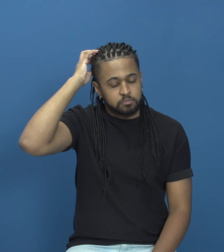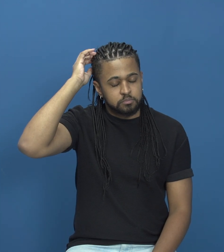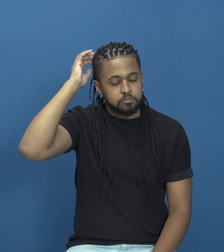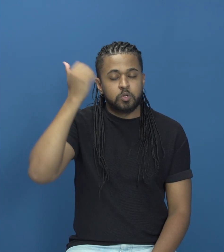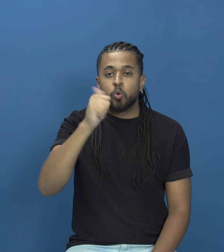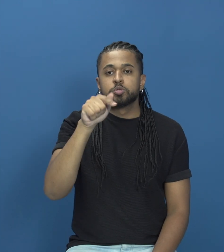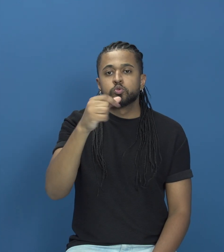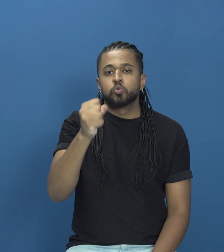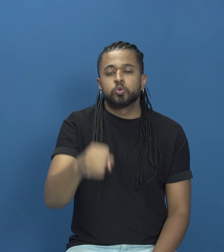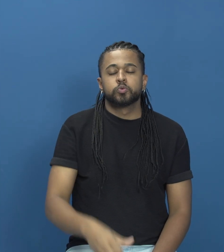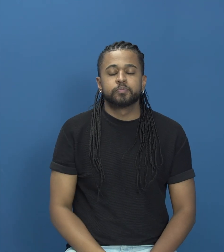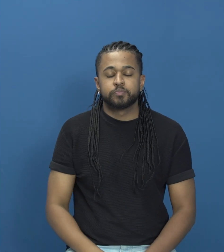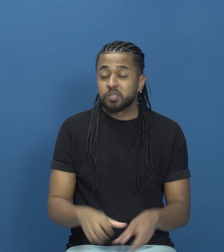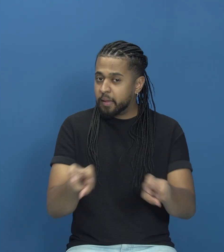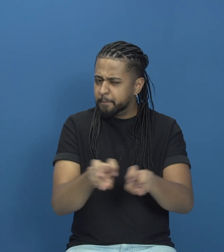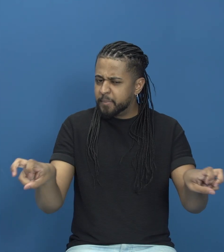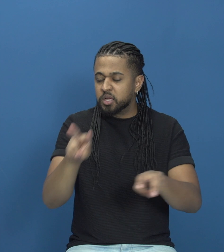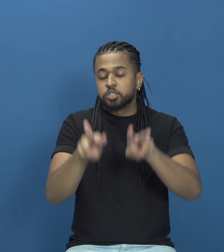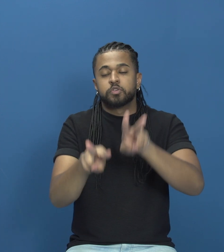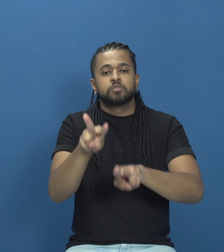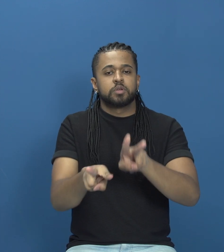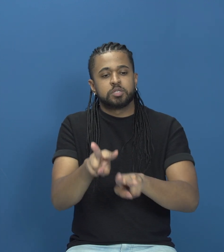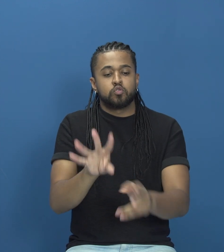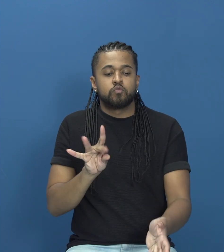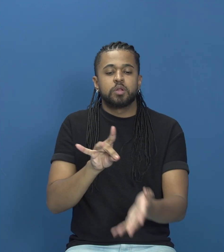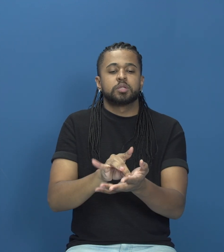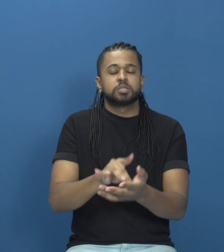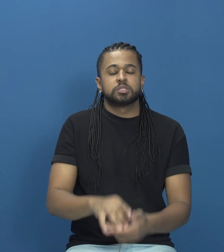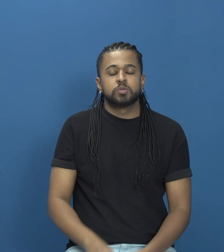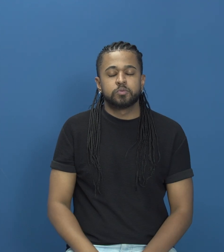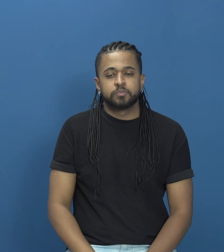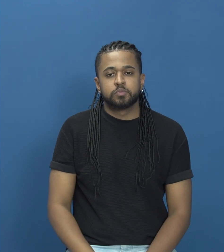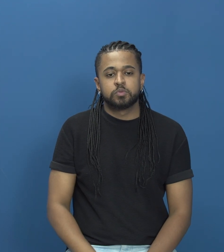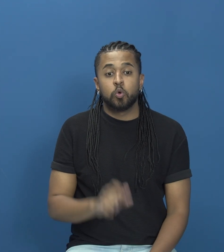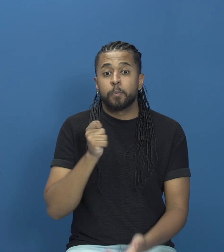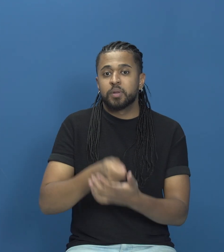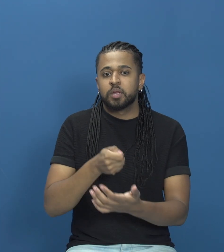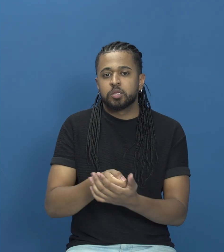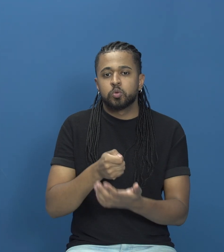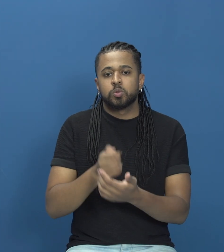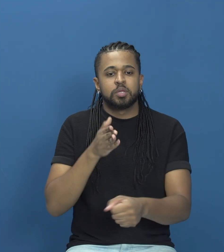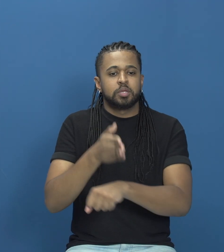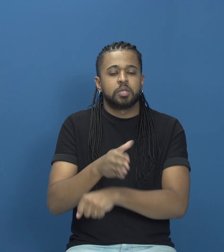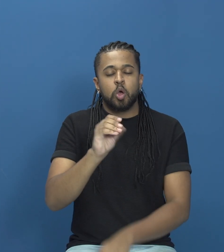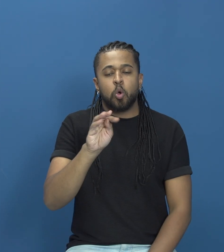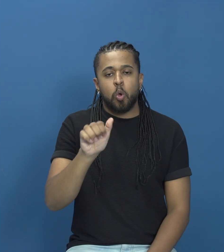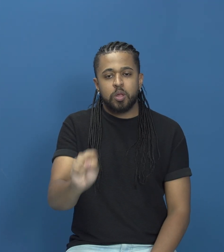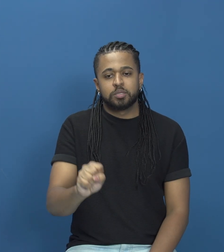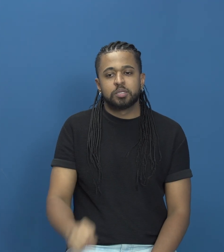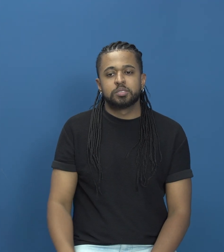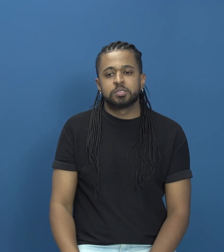11.8. Da banca de verificação e validação dos requisitos obrigatórios para ingresso nas